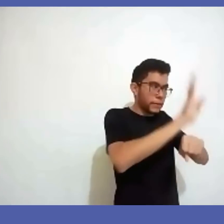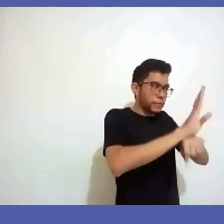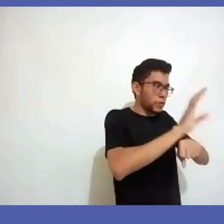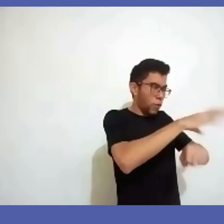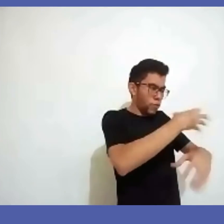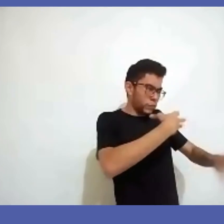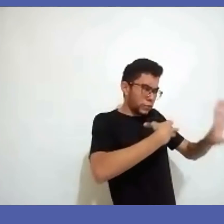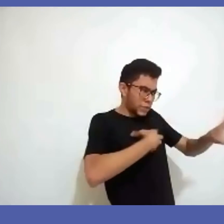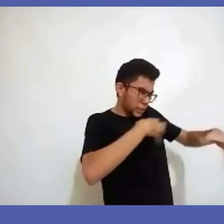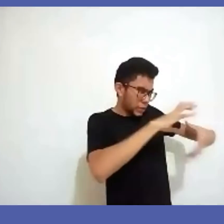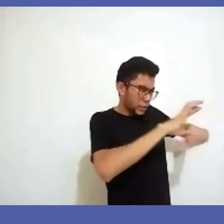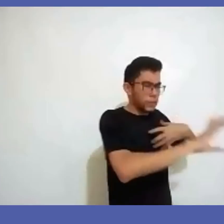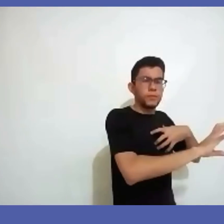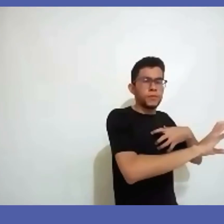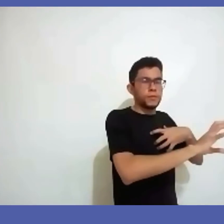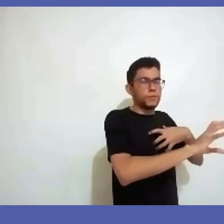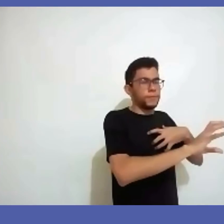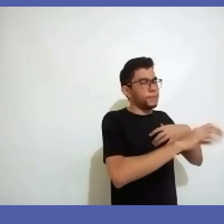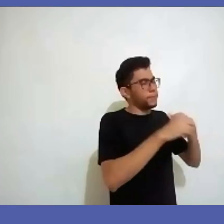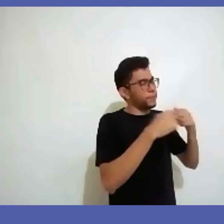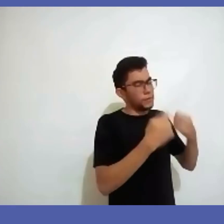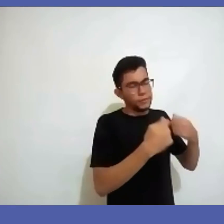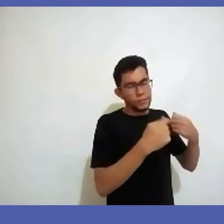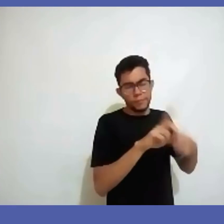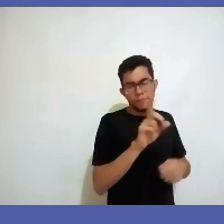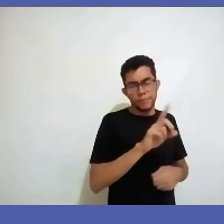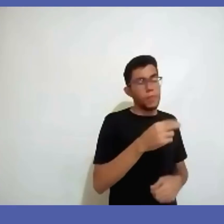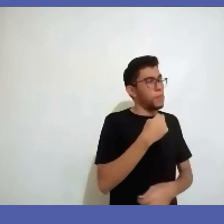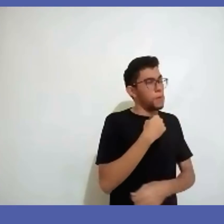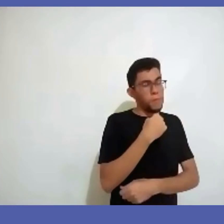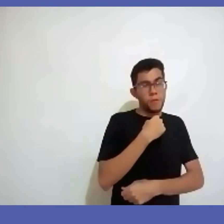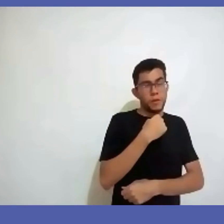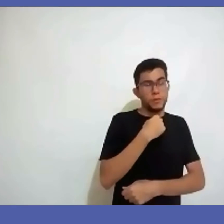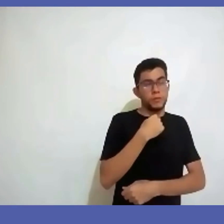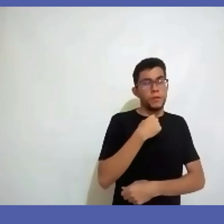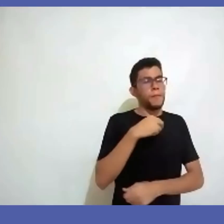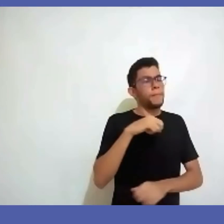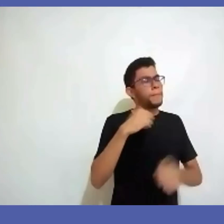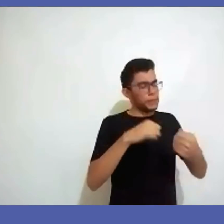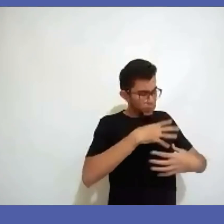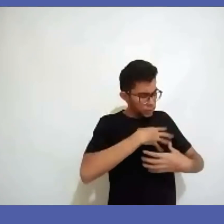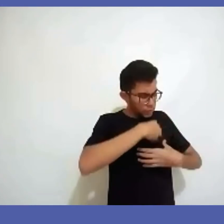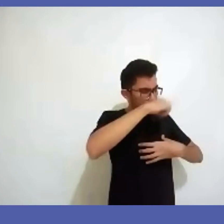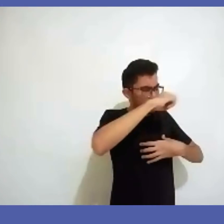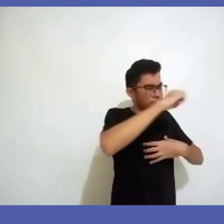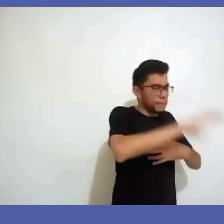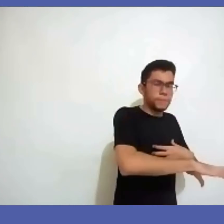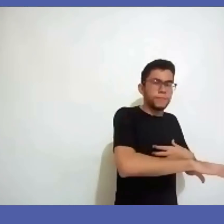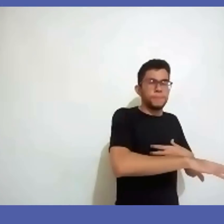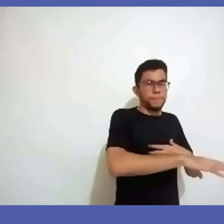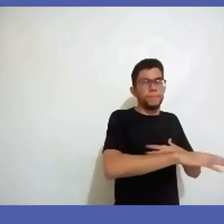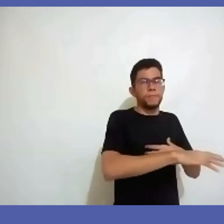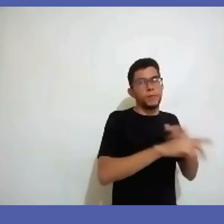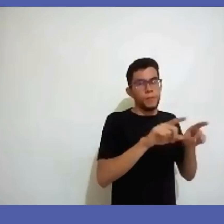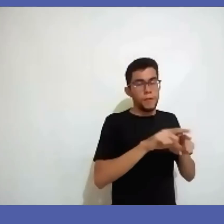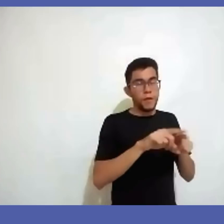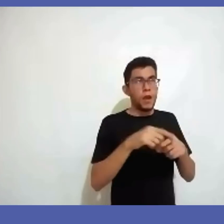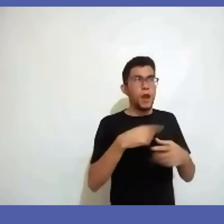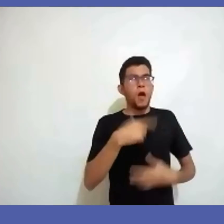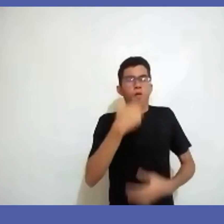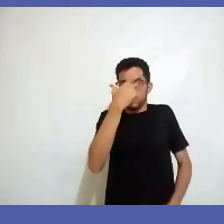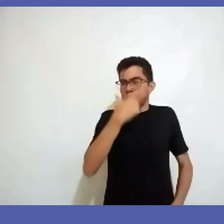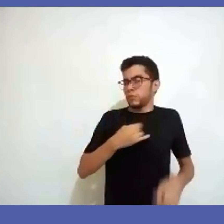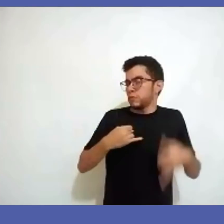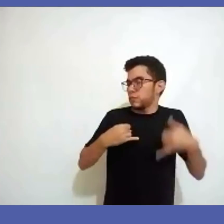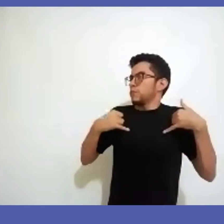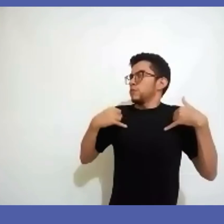mim, na minha carne, no meu velho homem. O meu velho homem se acha capaz de viver sem Deus. Na